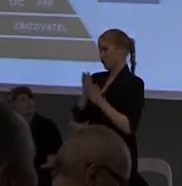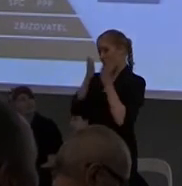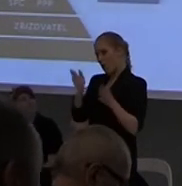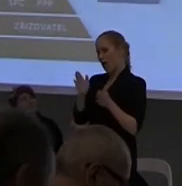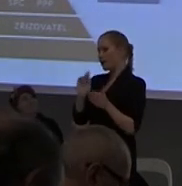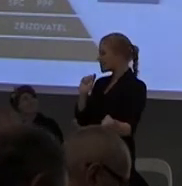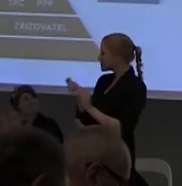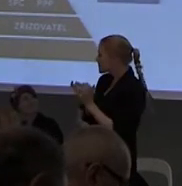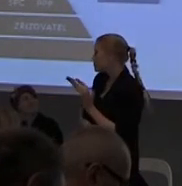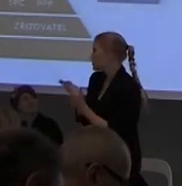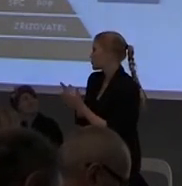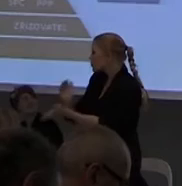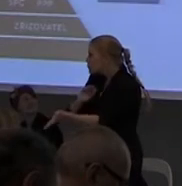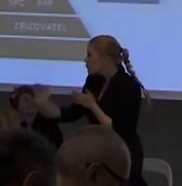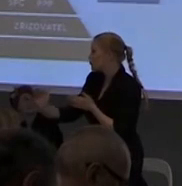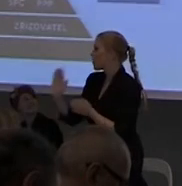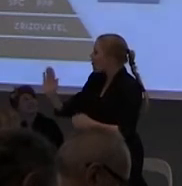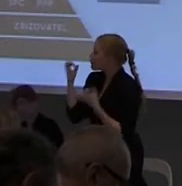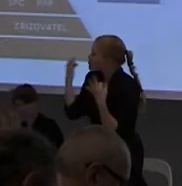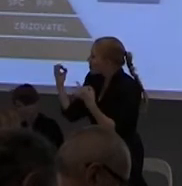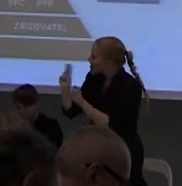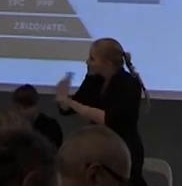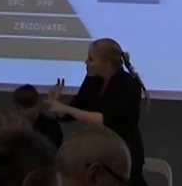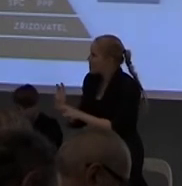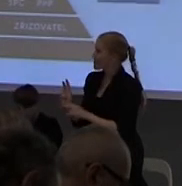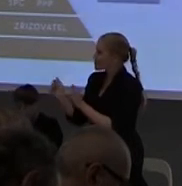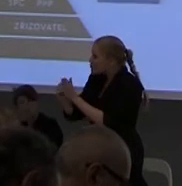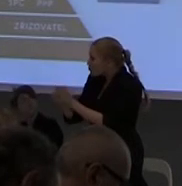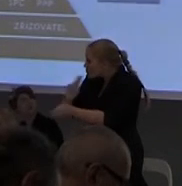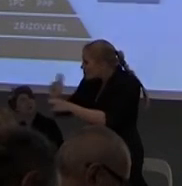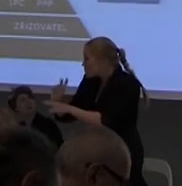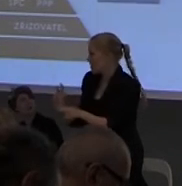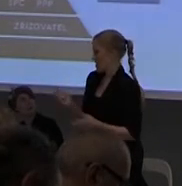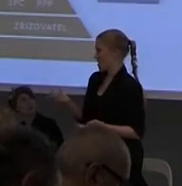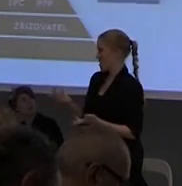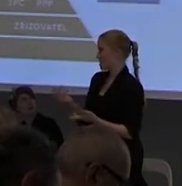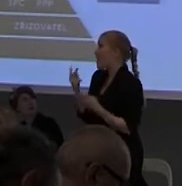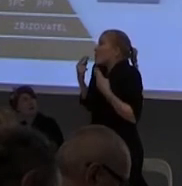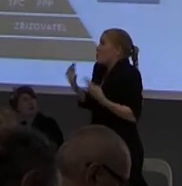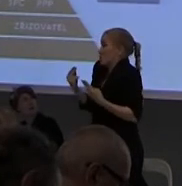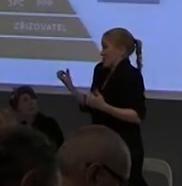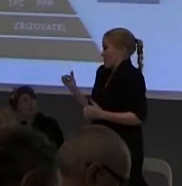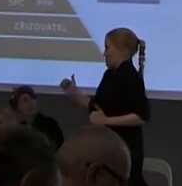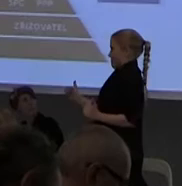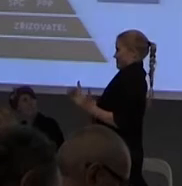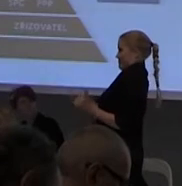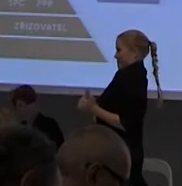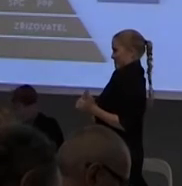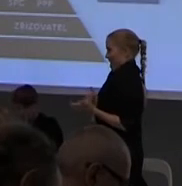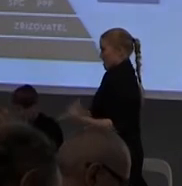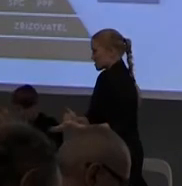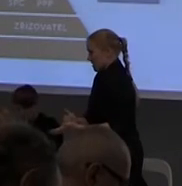oblasti. Hugo zmínil, že má svého asistenta, svou asistentku, nevíme přesně